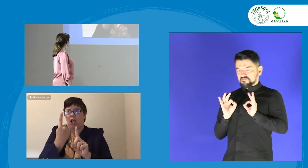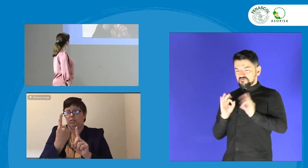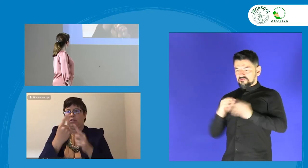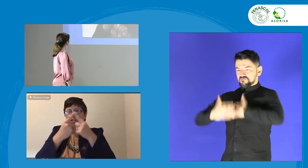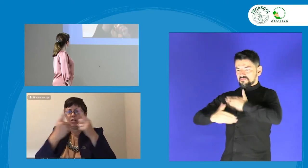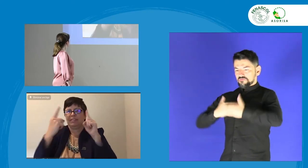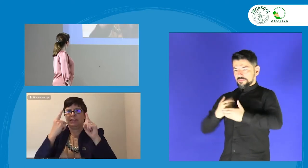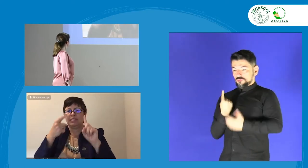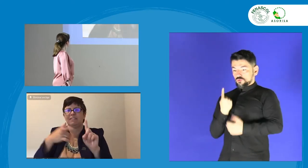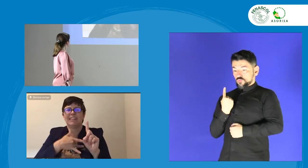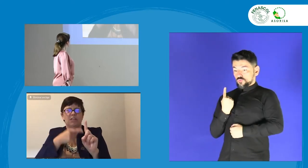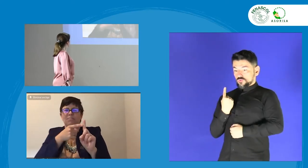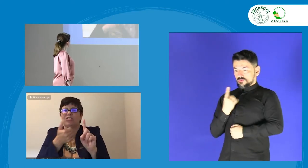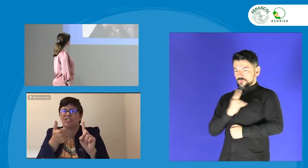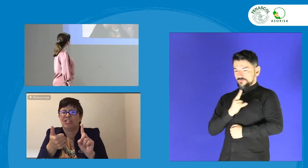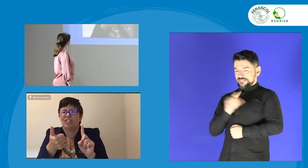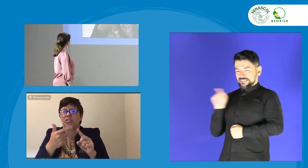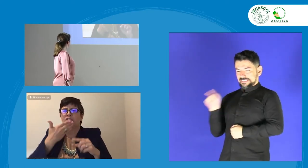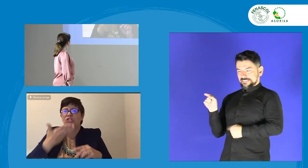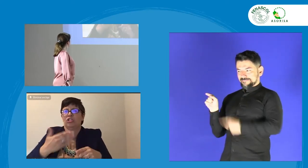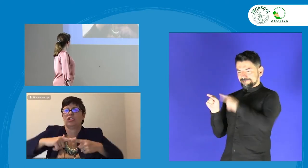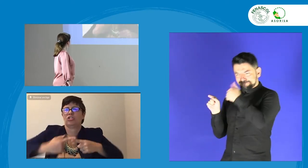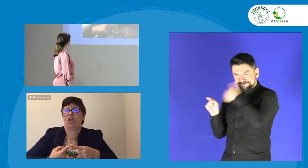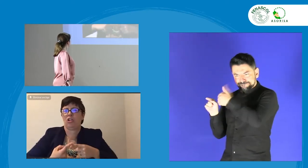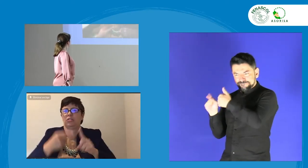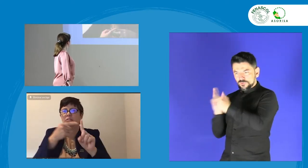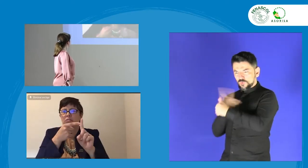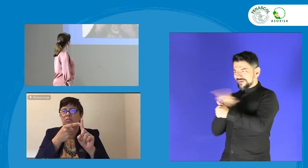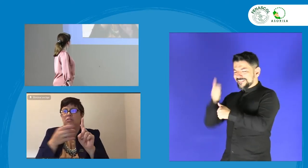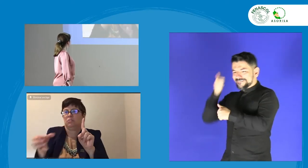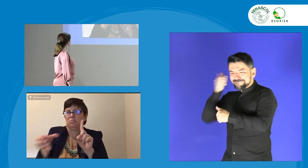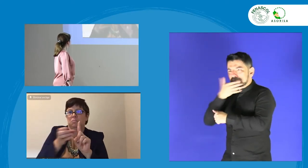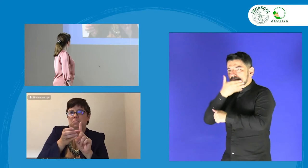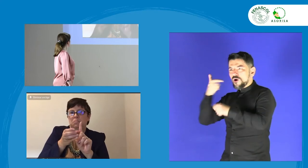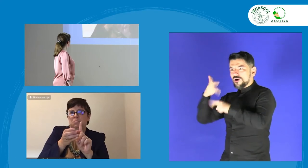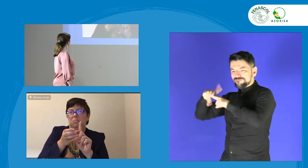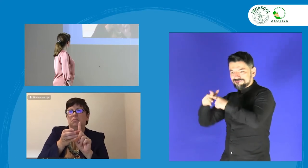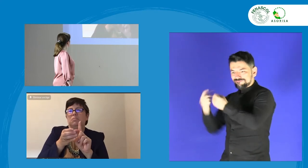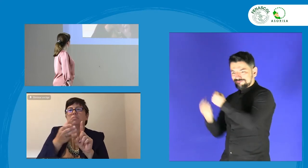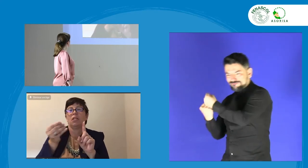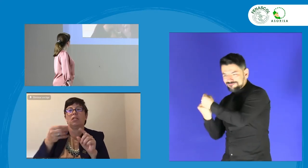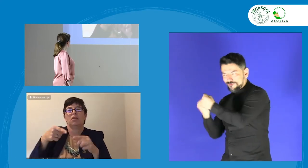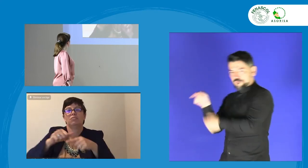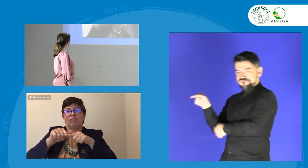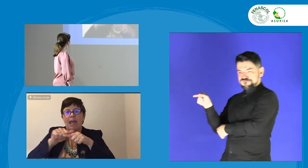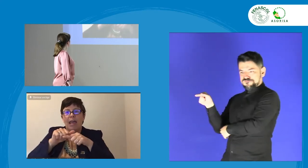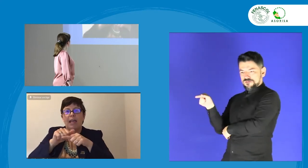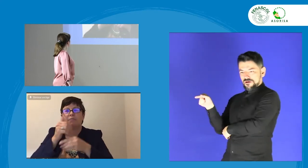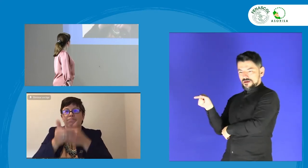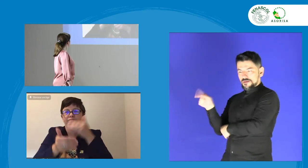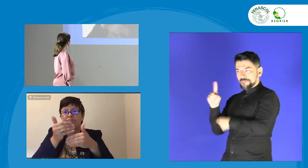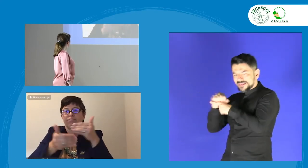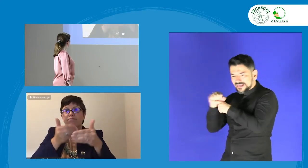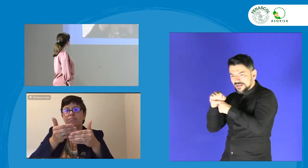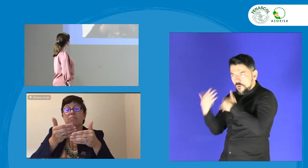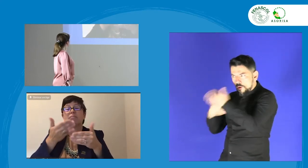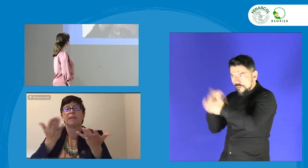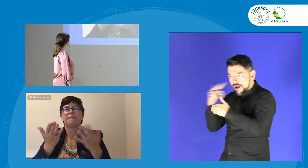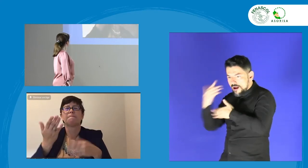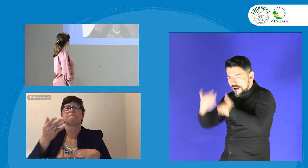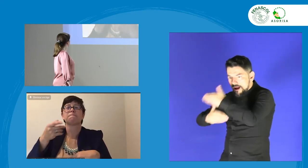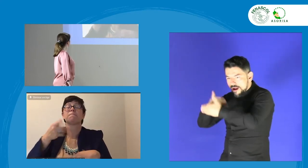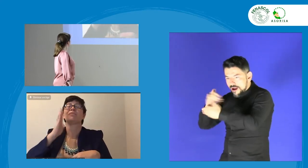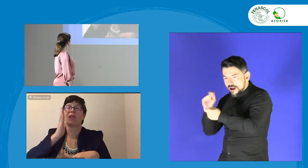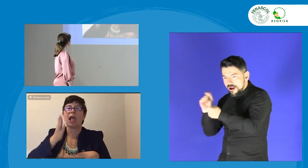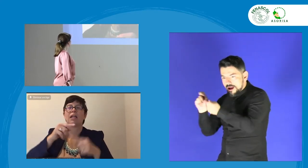poco, transmitir estos conceptos, estos conocimientos, buscar a las universidades que realmente quieren trabajar, buscar